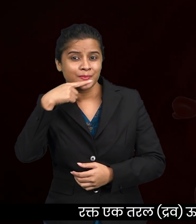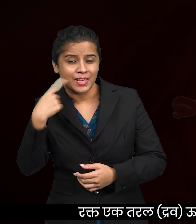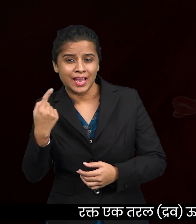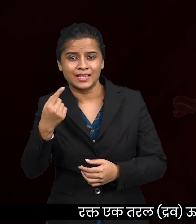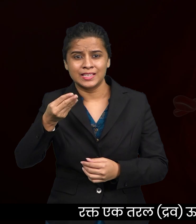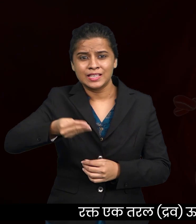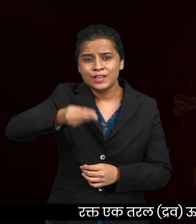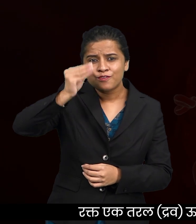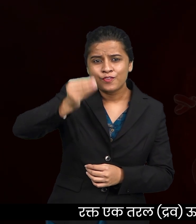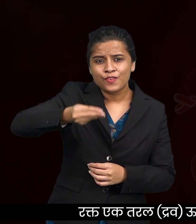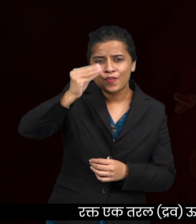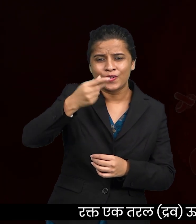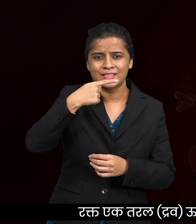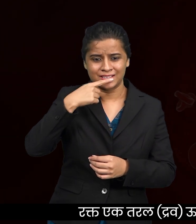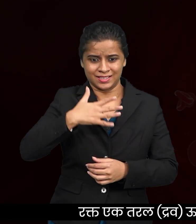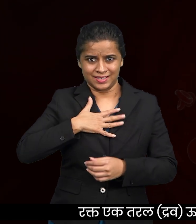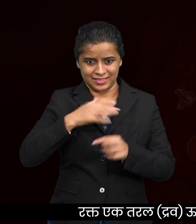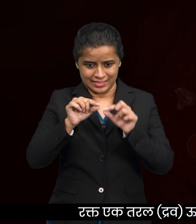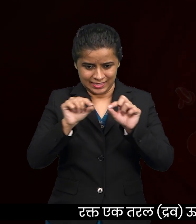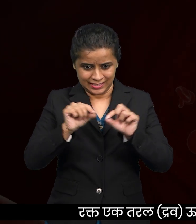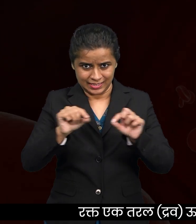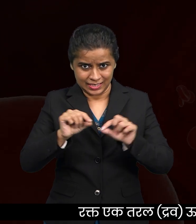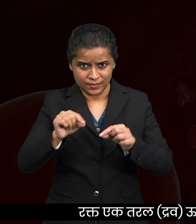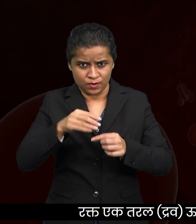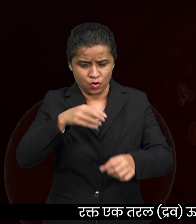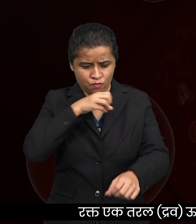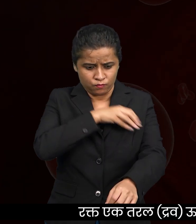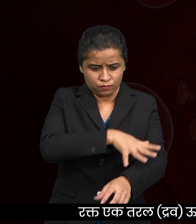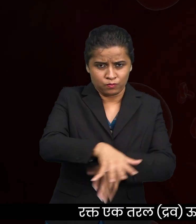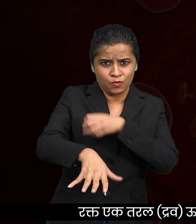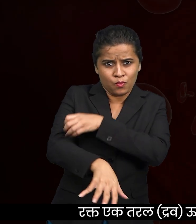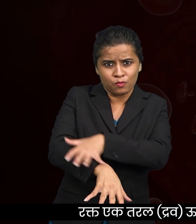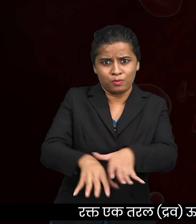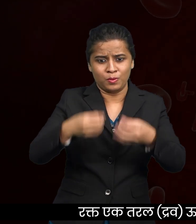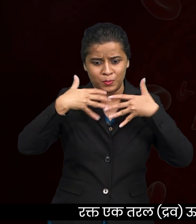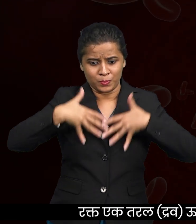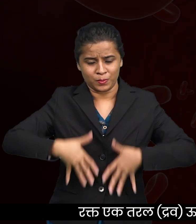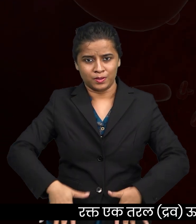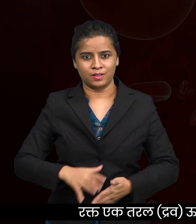रक्त एक तरल द्रव ऊतक है जो रक्त वाहिकाओं में बहता है।